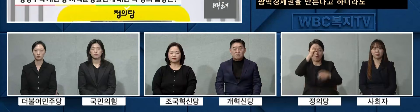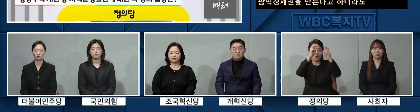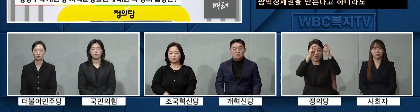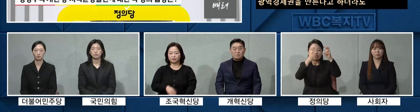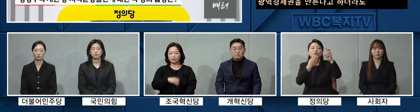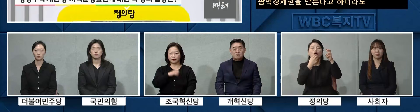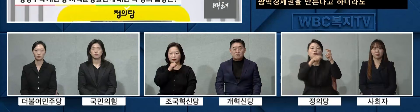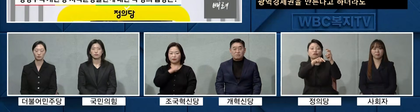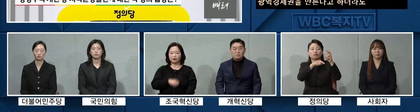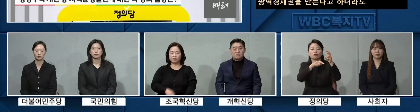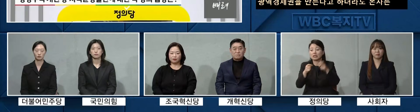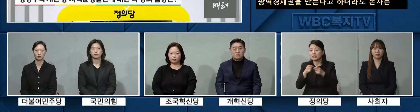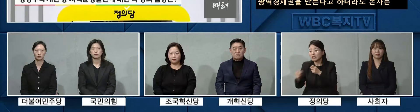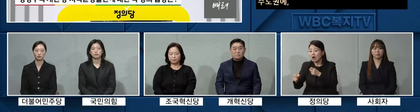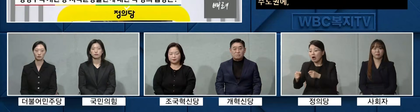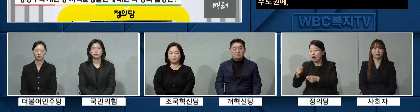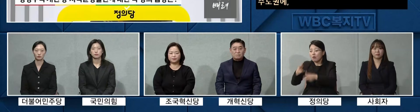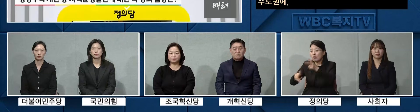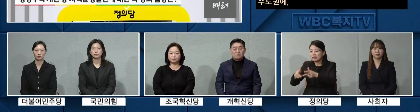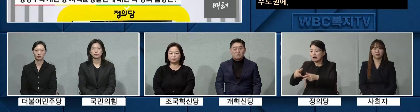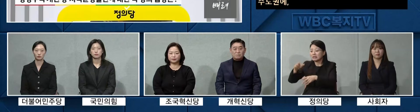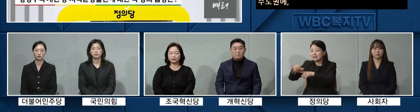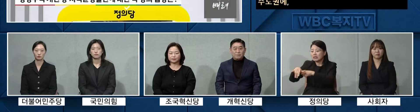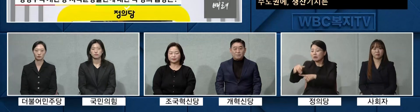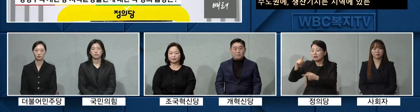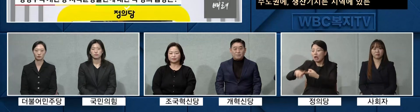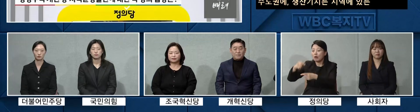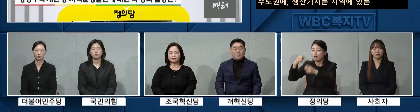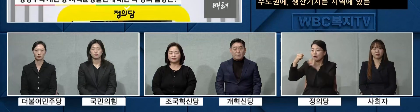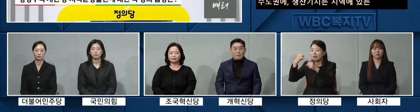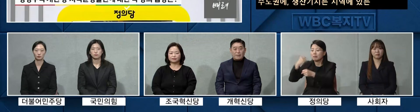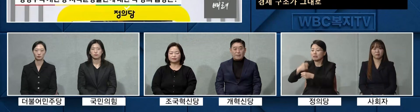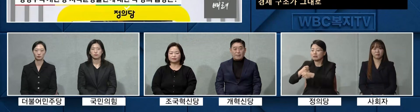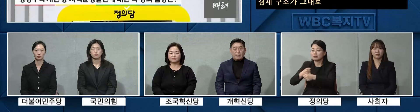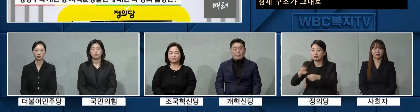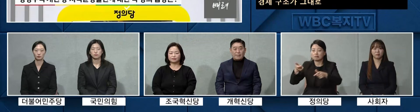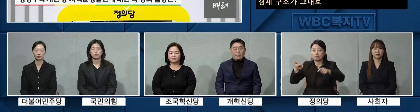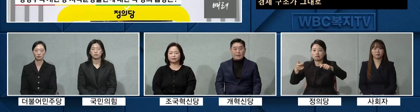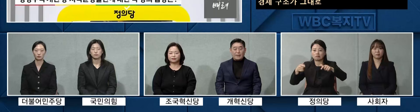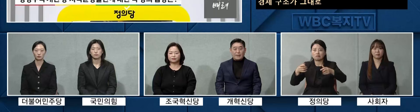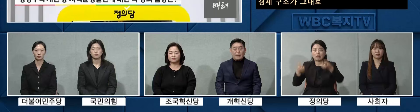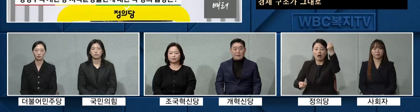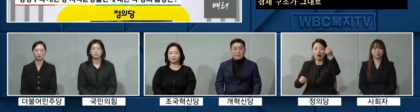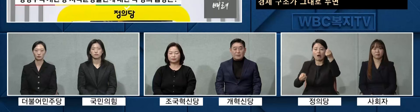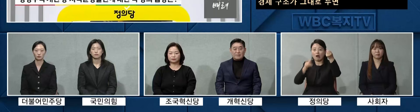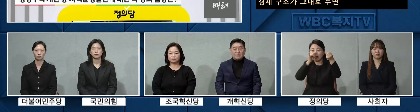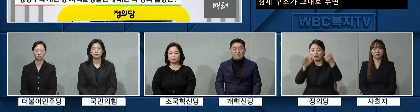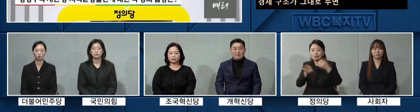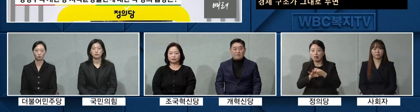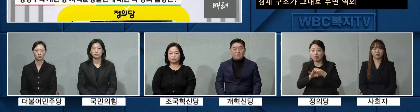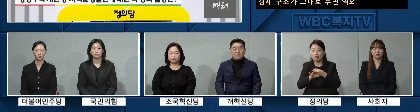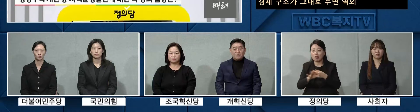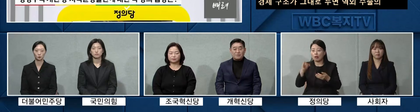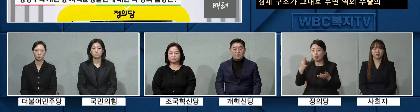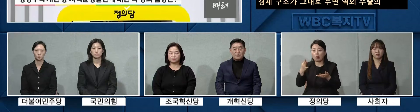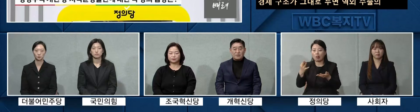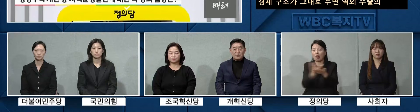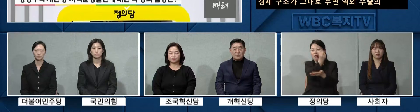있는 이러한 경제 구조가 그대로 두면 역외 우출의 빨대 효과가 개선되지 않습니다.